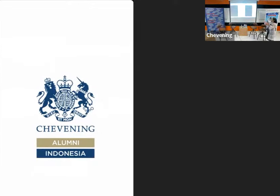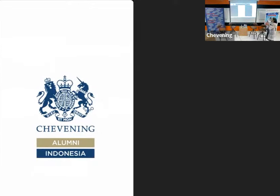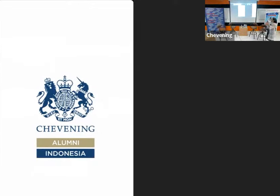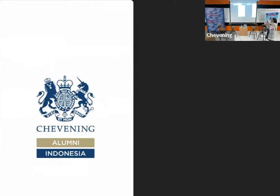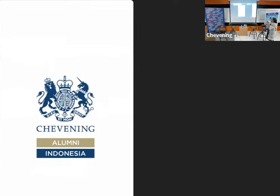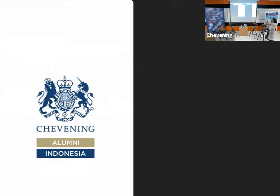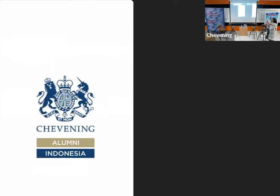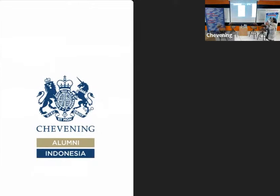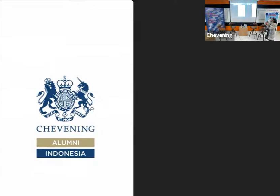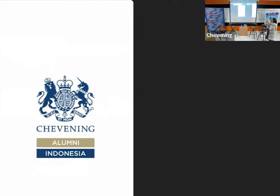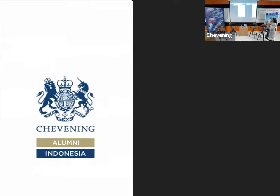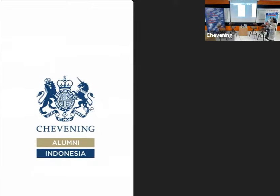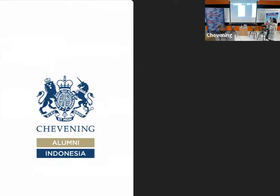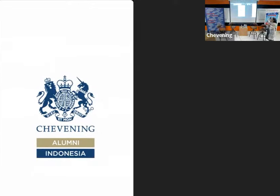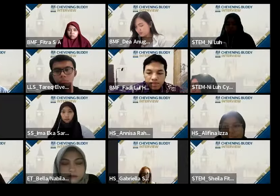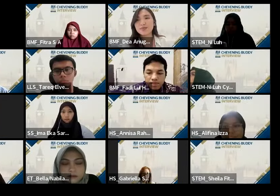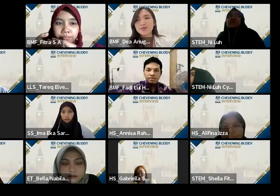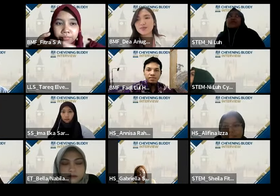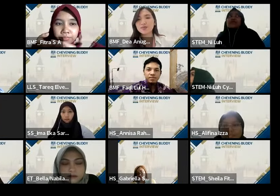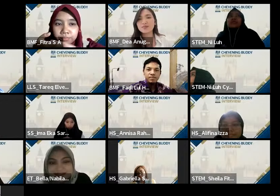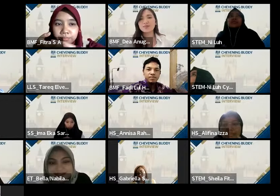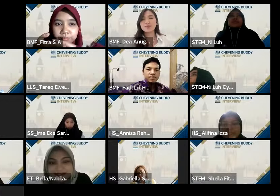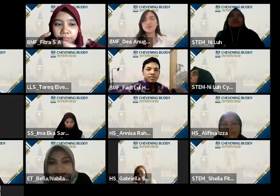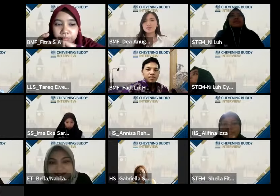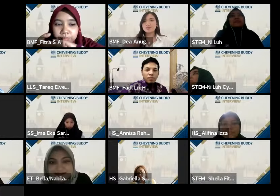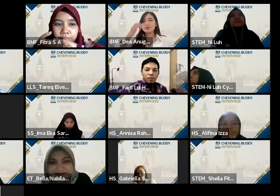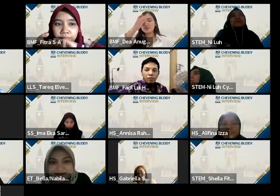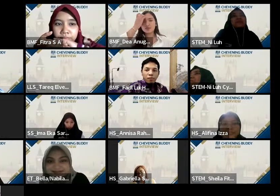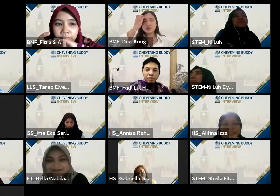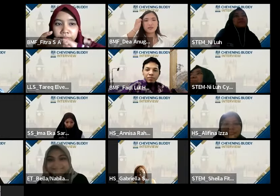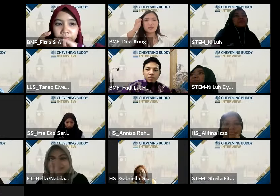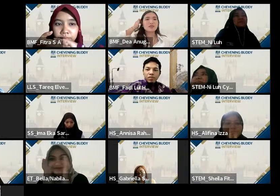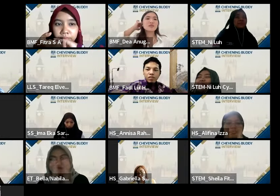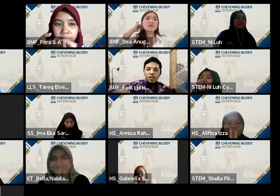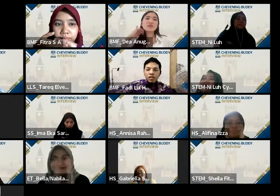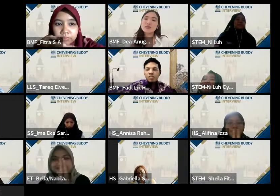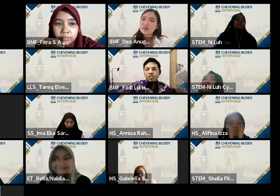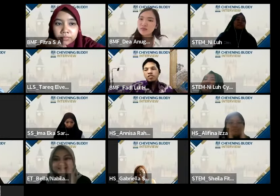to ye itu